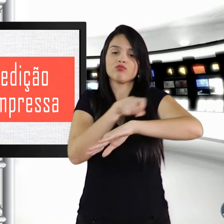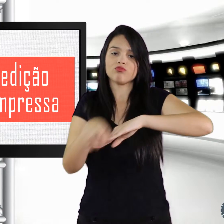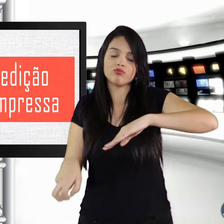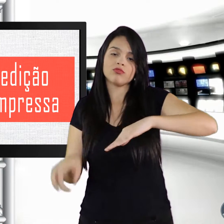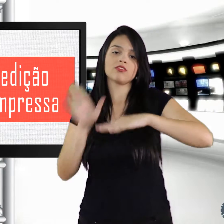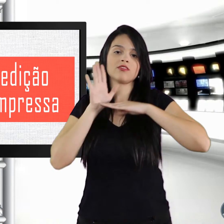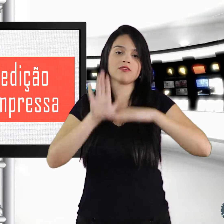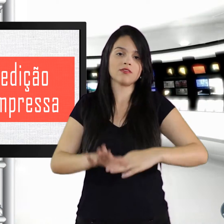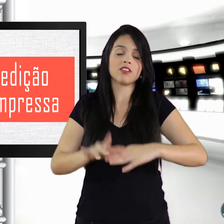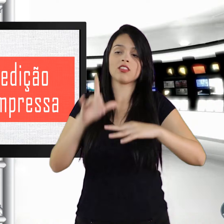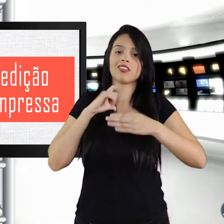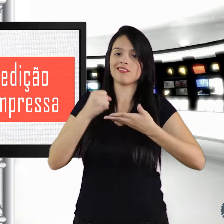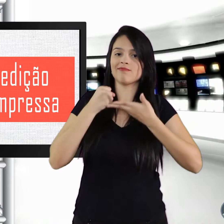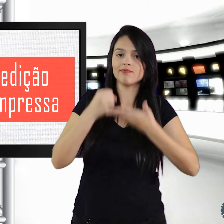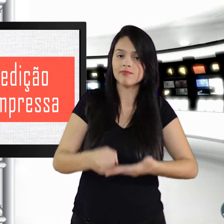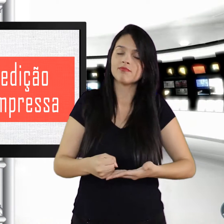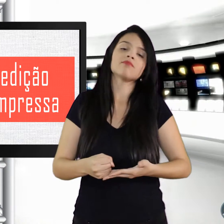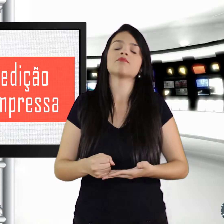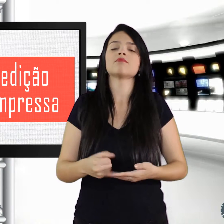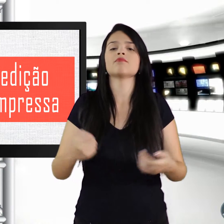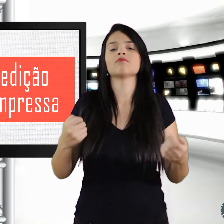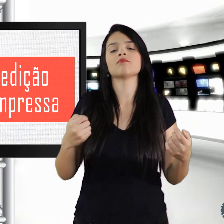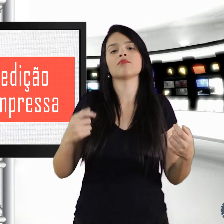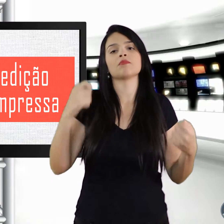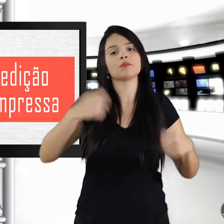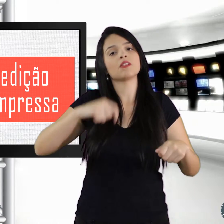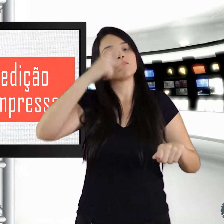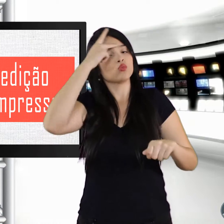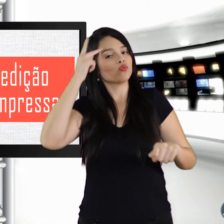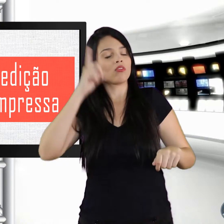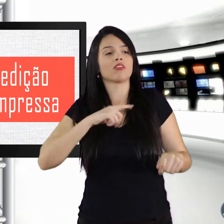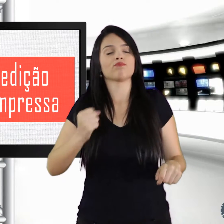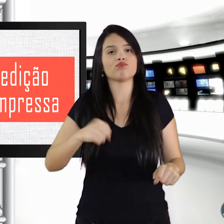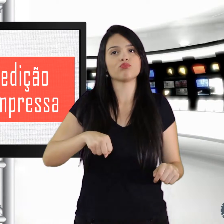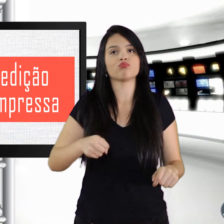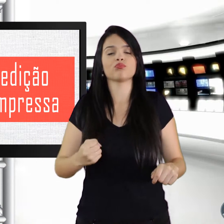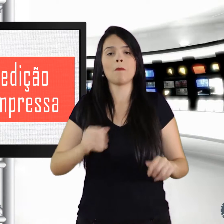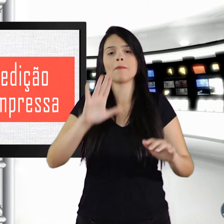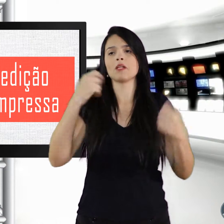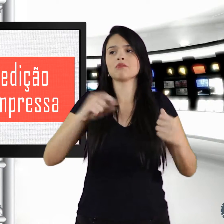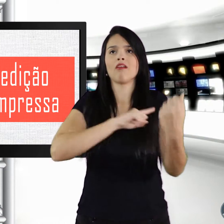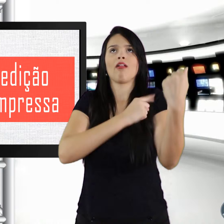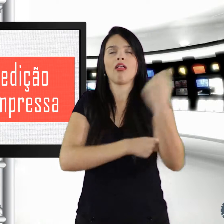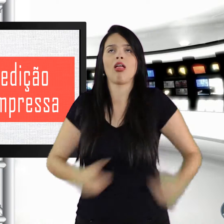escadas de forma assistida, ou seja, é preciso uma pessoa para conduzi-lo, sem a necessidade de uso da